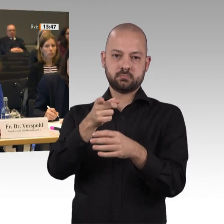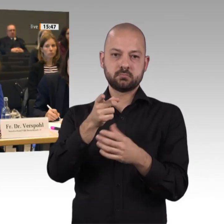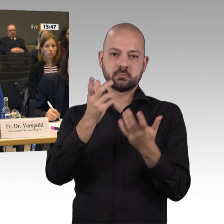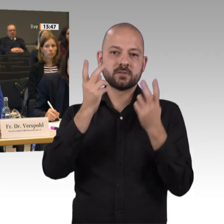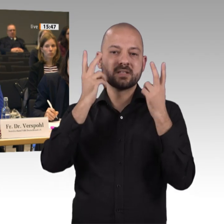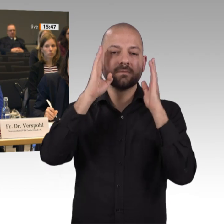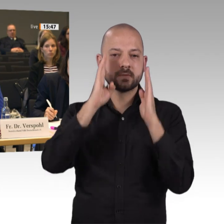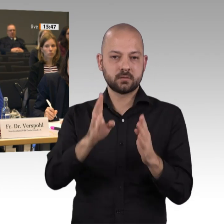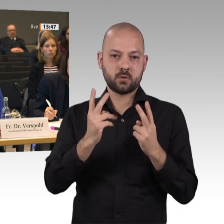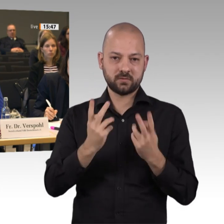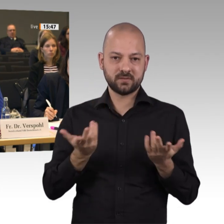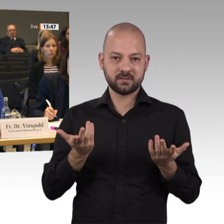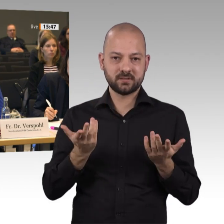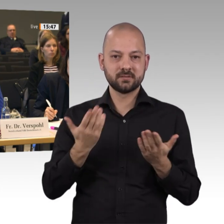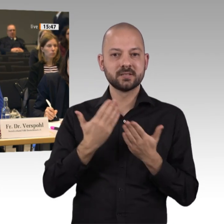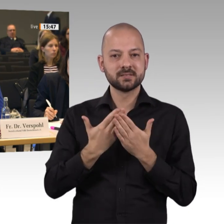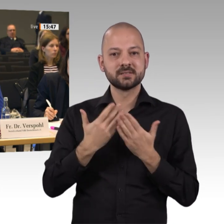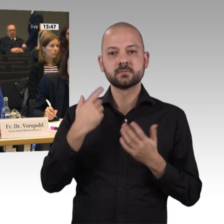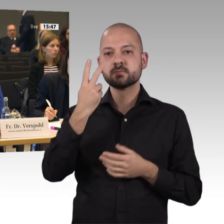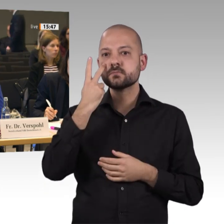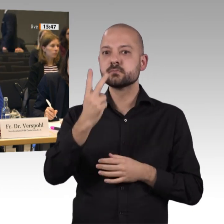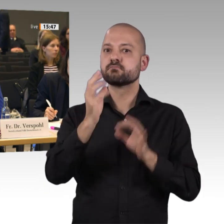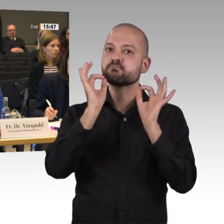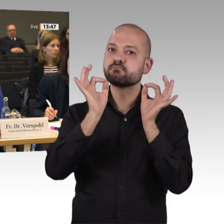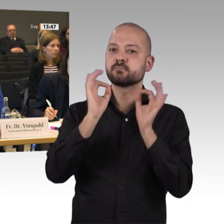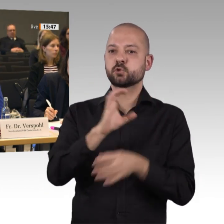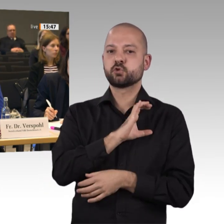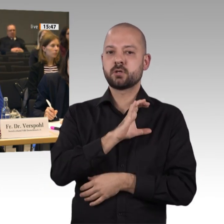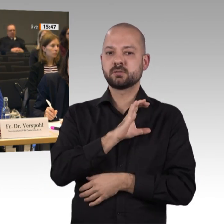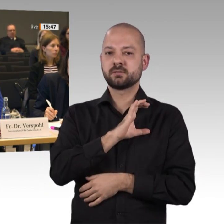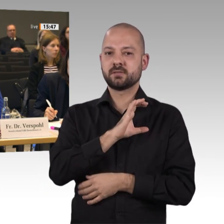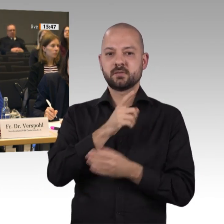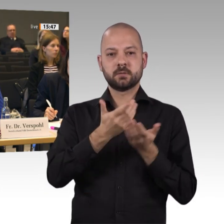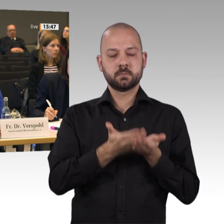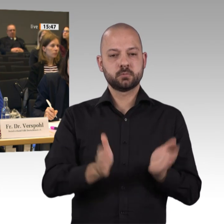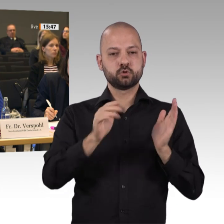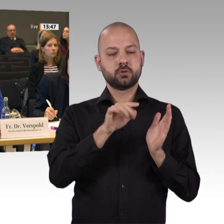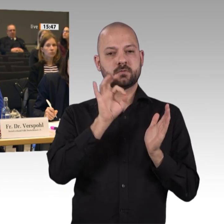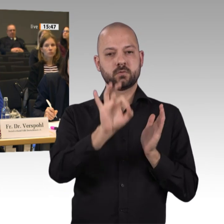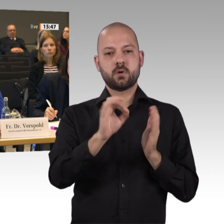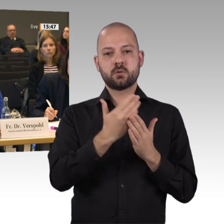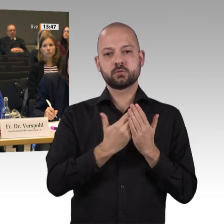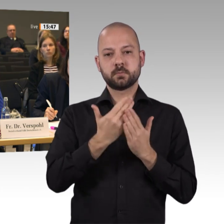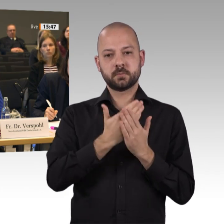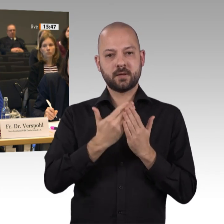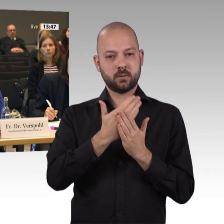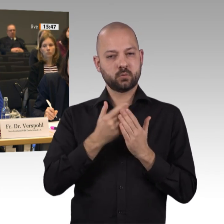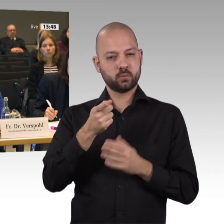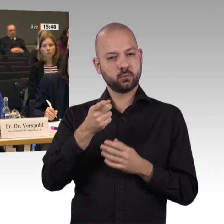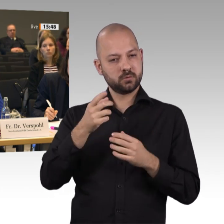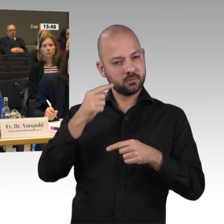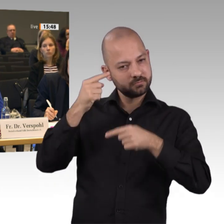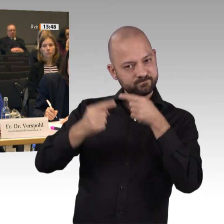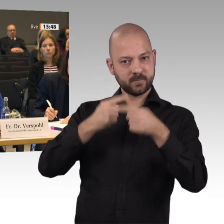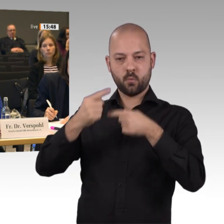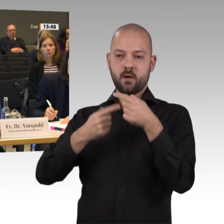Wir begrüßen das auch sehr. Das ist die logische Folge aus dem Budget für Arbeit. Und wir glauben, das braucht jetzt ein bisschen, um sich zu etablieren. Also da muss